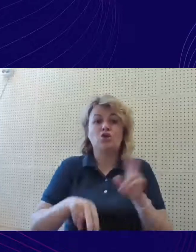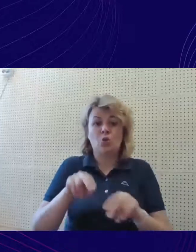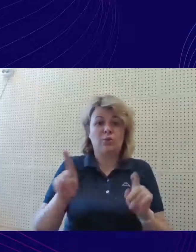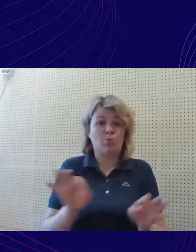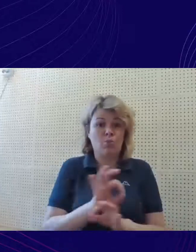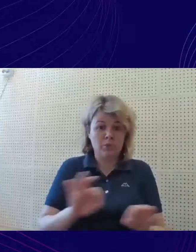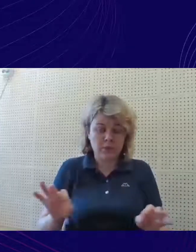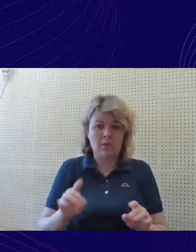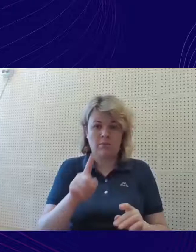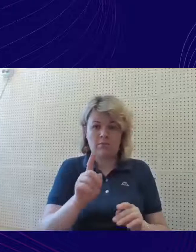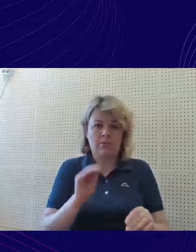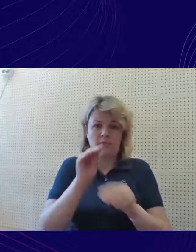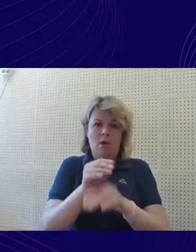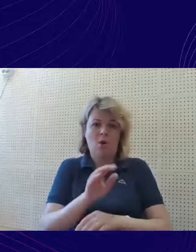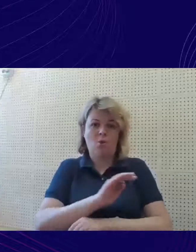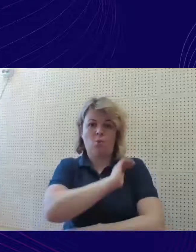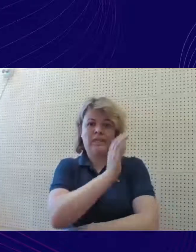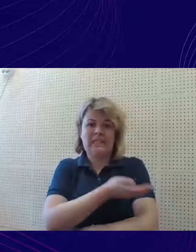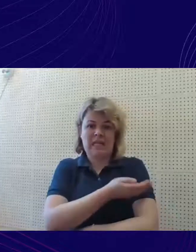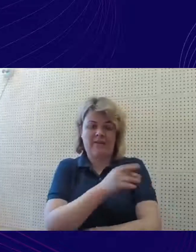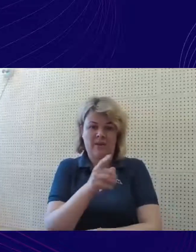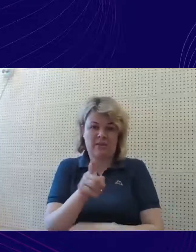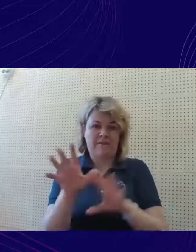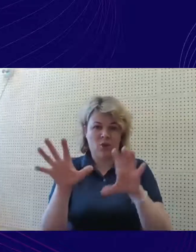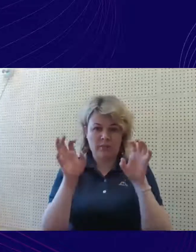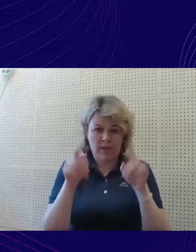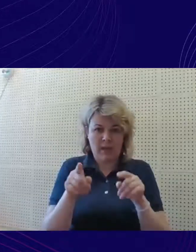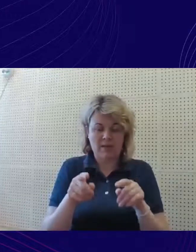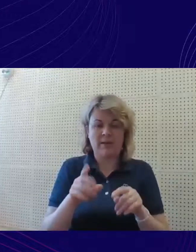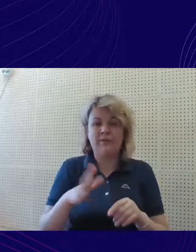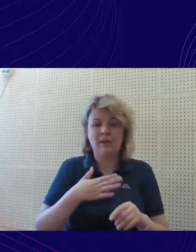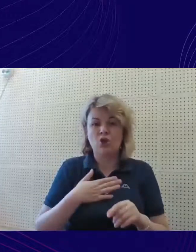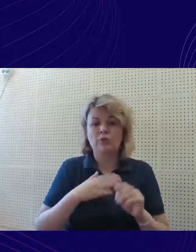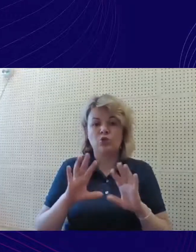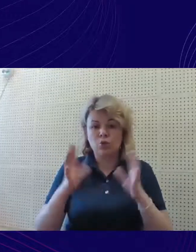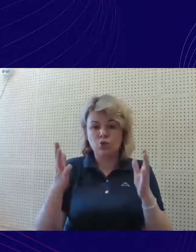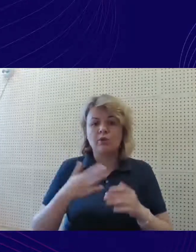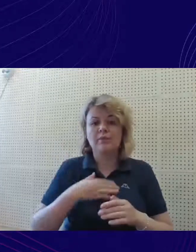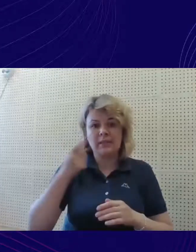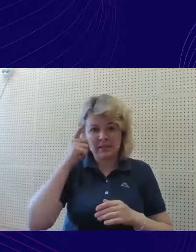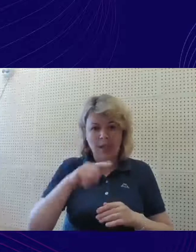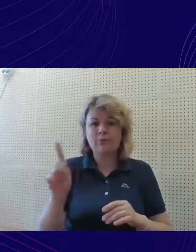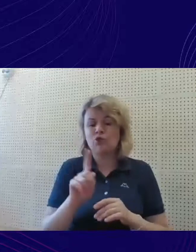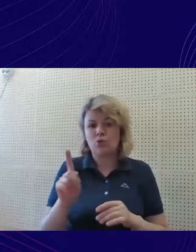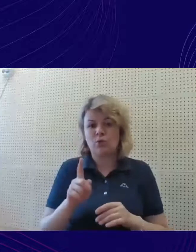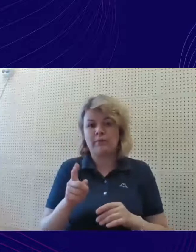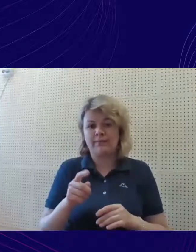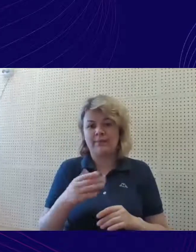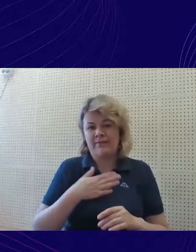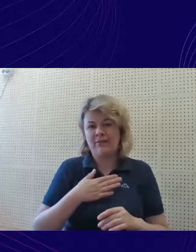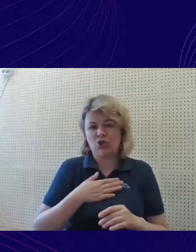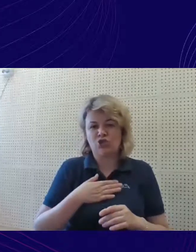усиливается восприятие. Но вот в нашем с вами случае мы знаем, что в нашей среде, где